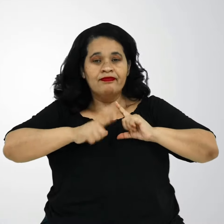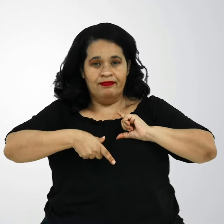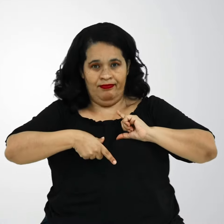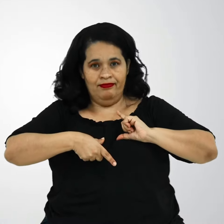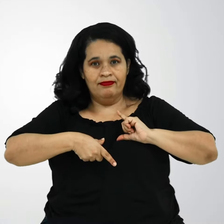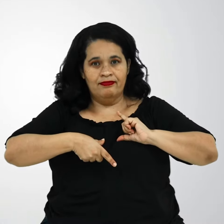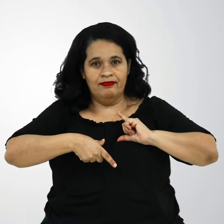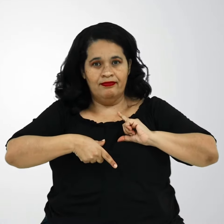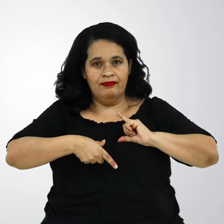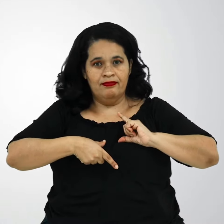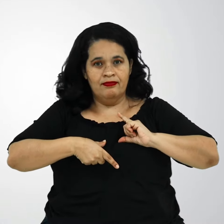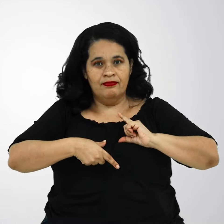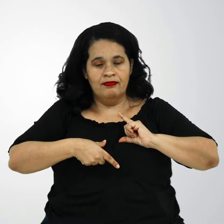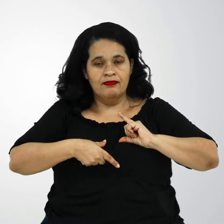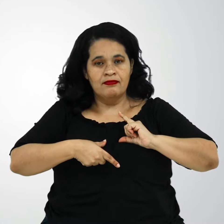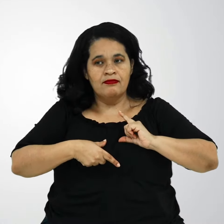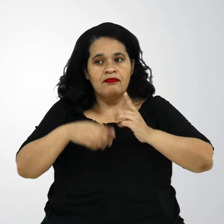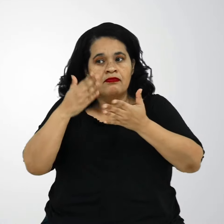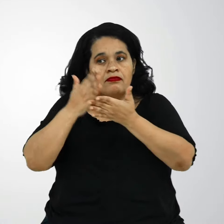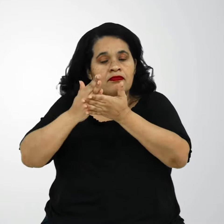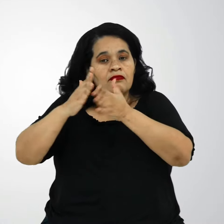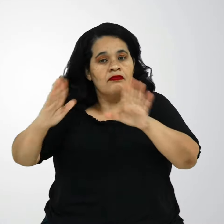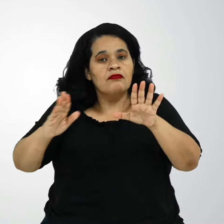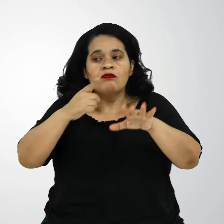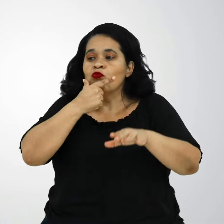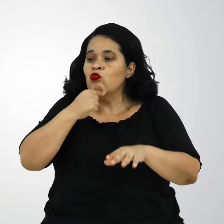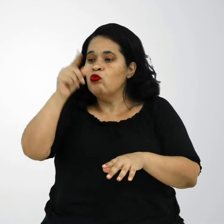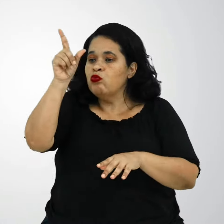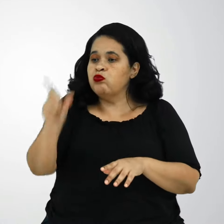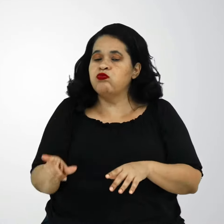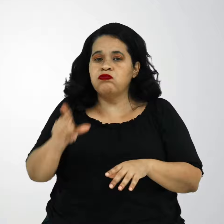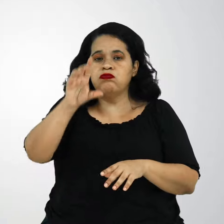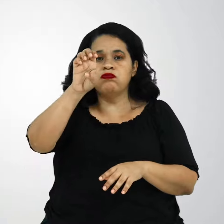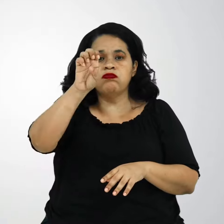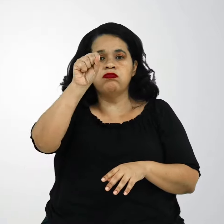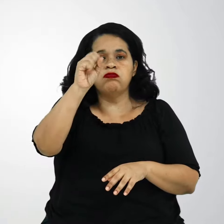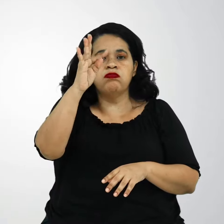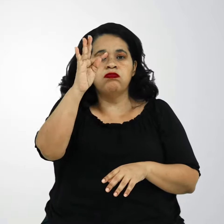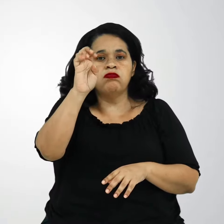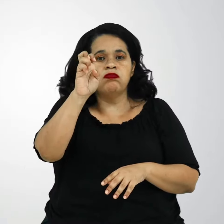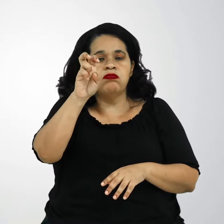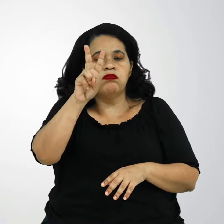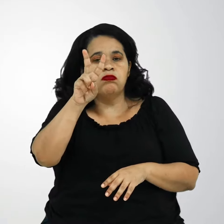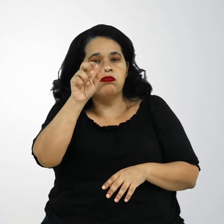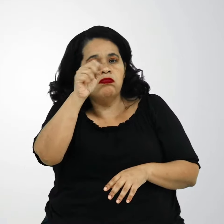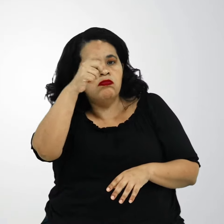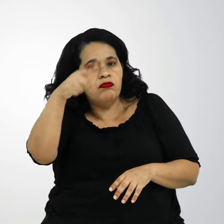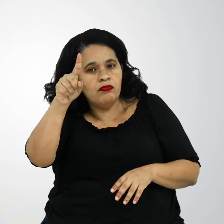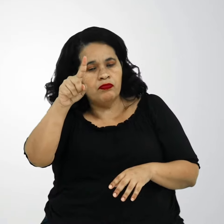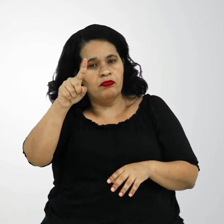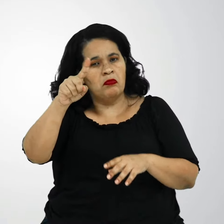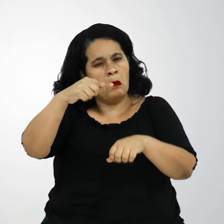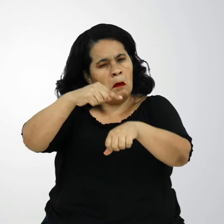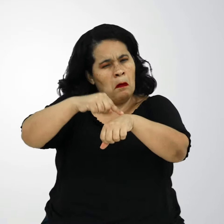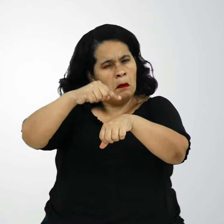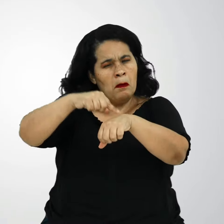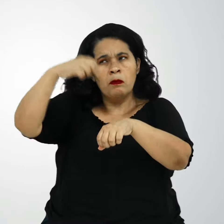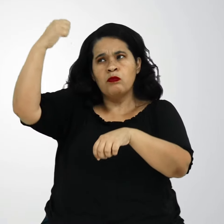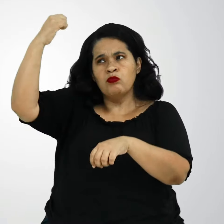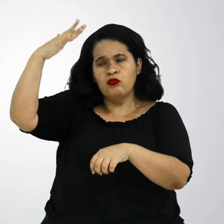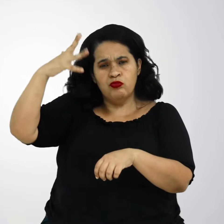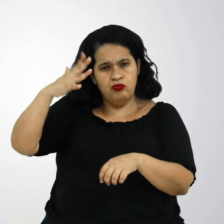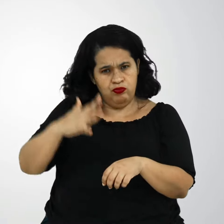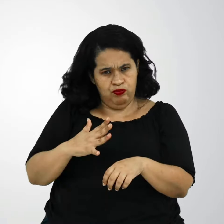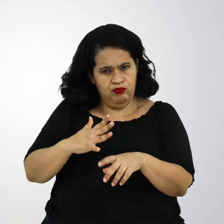acabaria em Estevão para dizer que o tempo da graça, o tempo que Deus tinha com Israel,